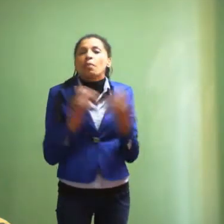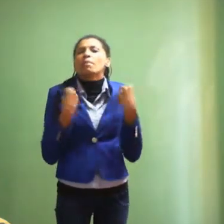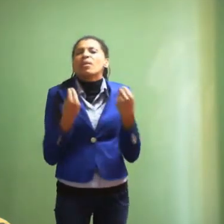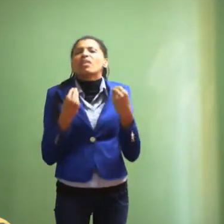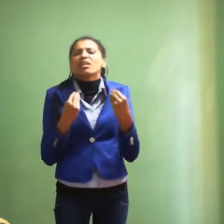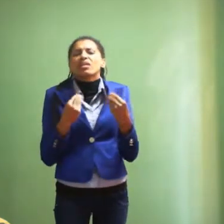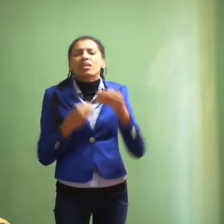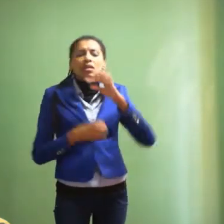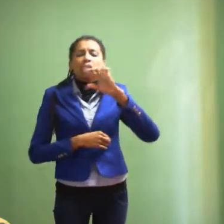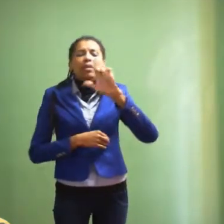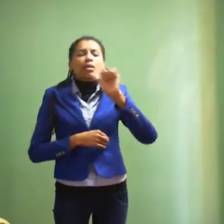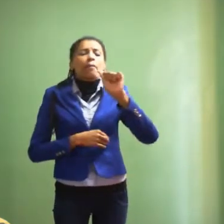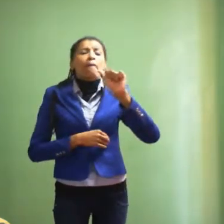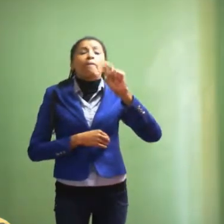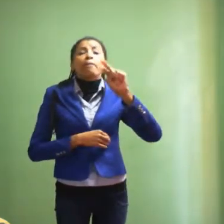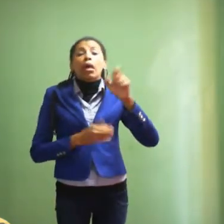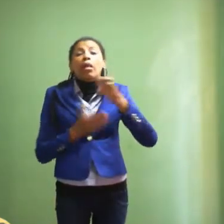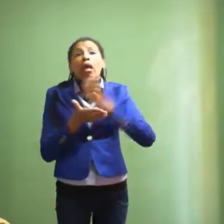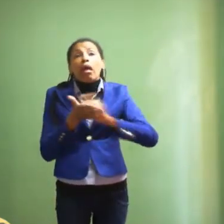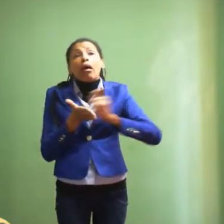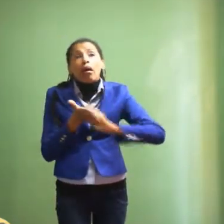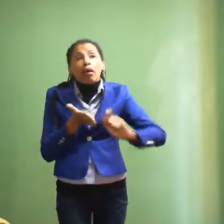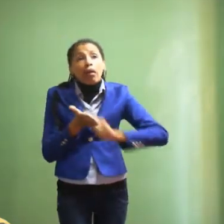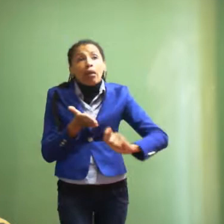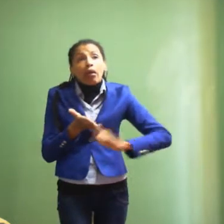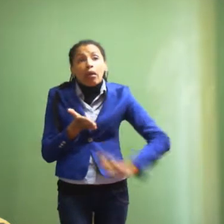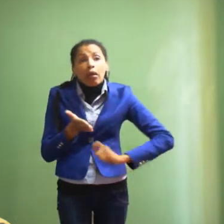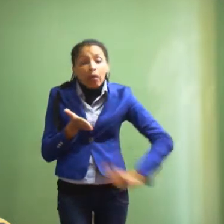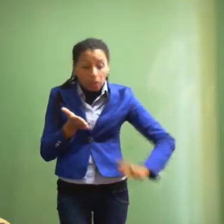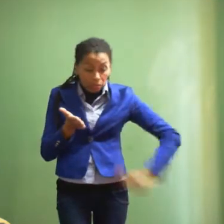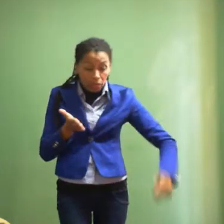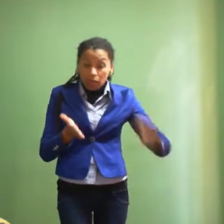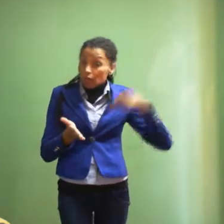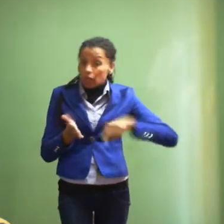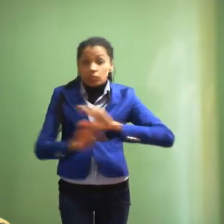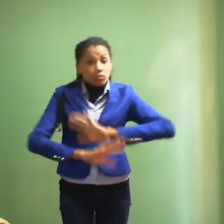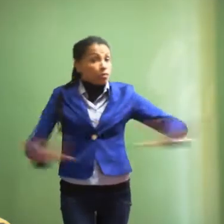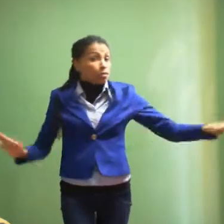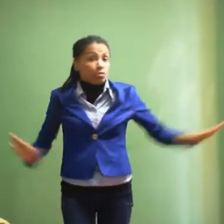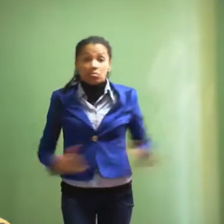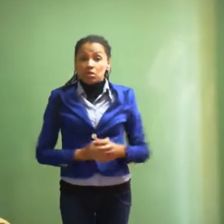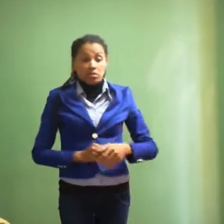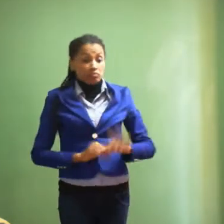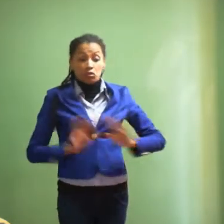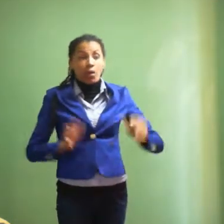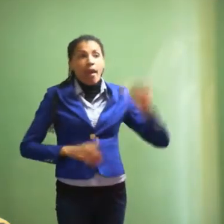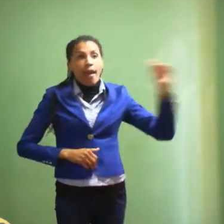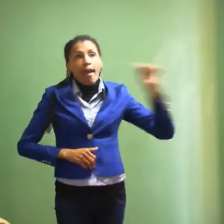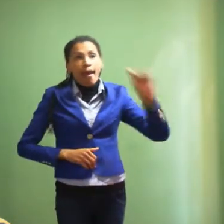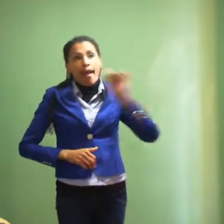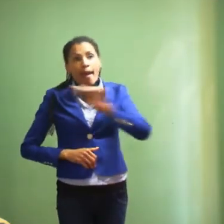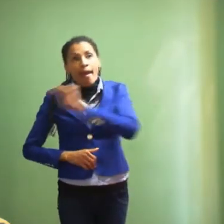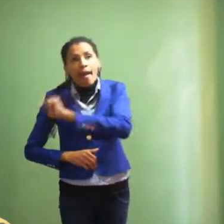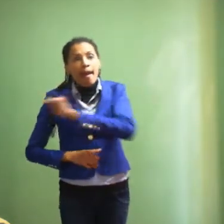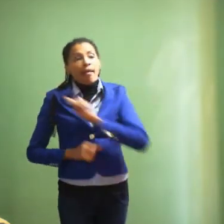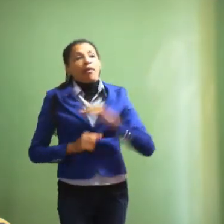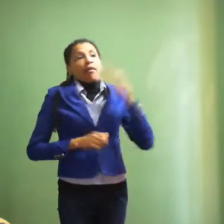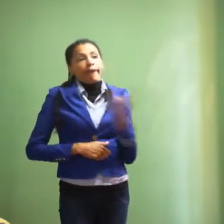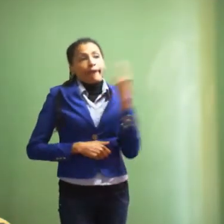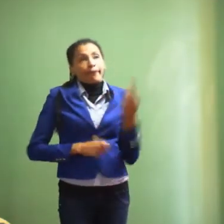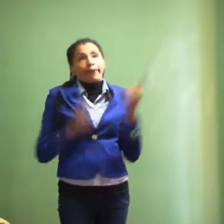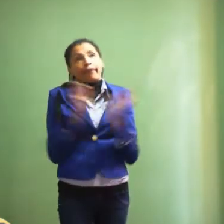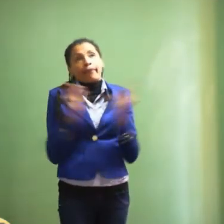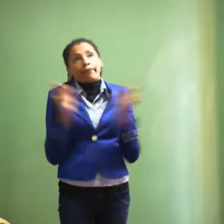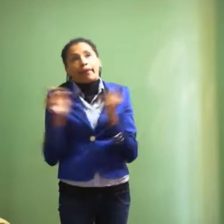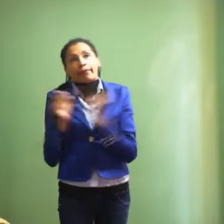hagan planas, ustedes ya saben que eso ya está siendo mandado a recoger, repetición y repetición de palabras, y